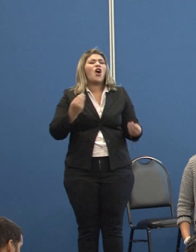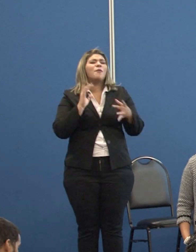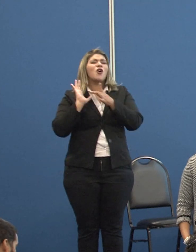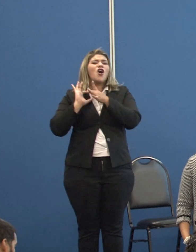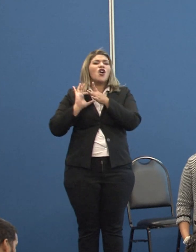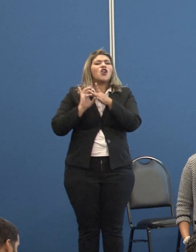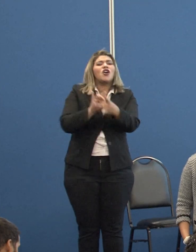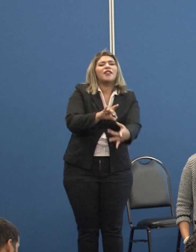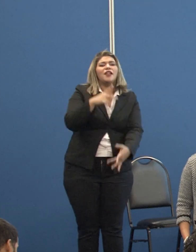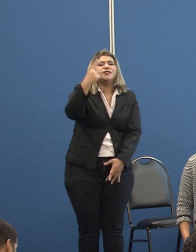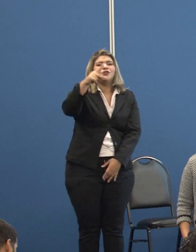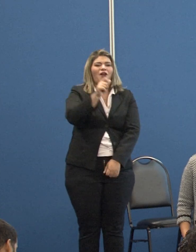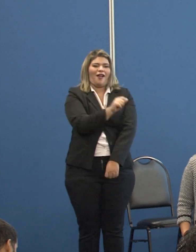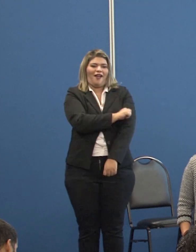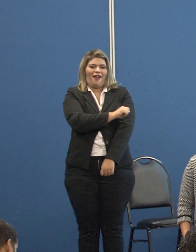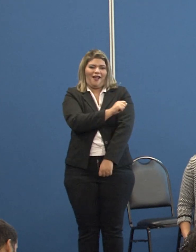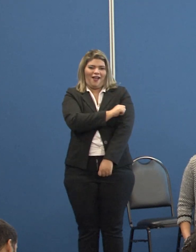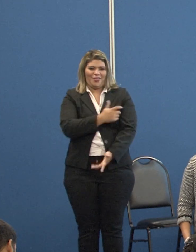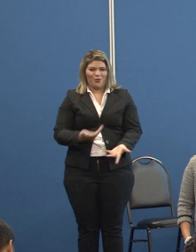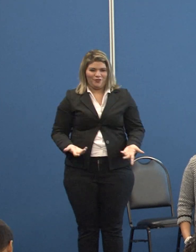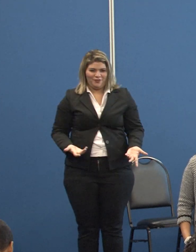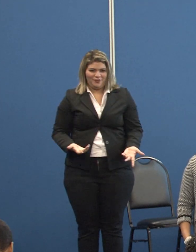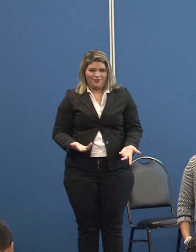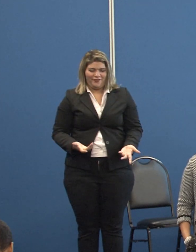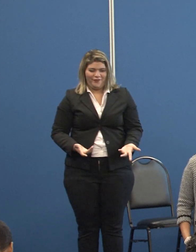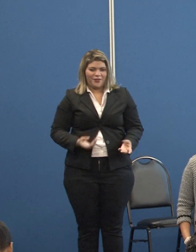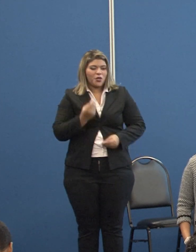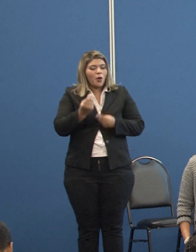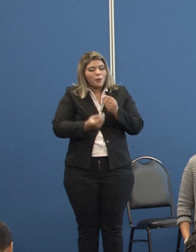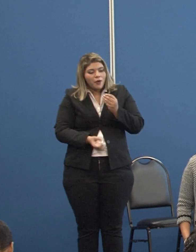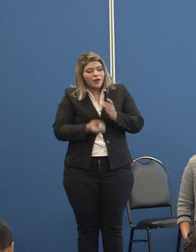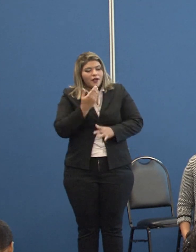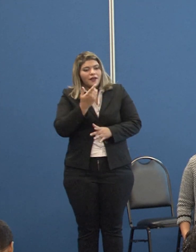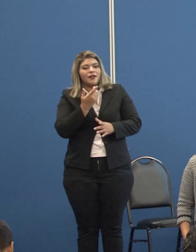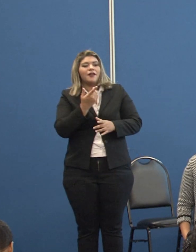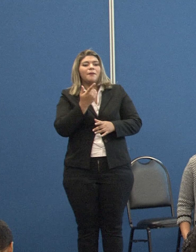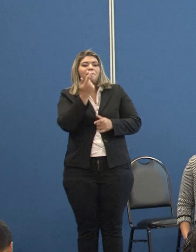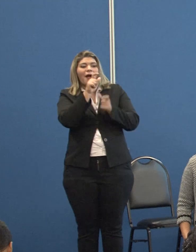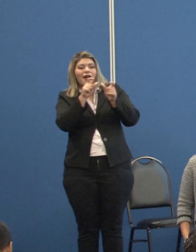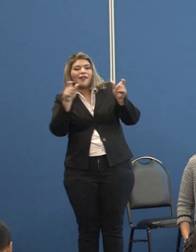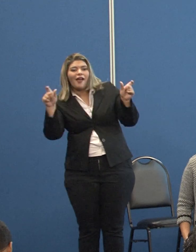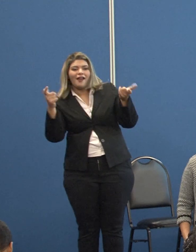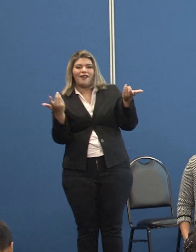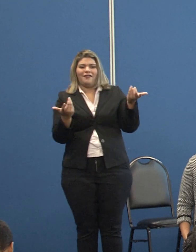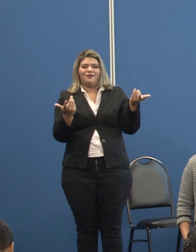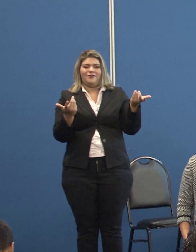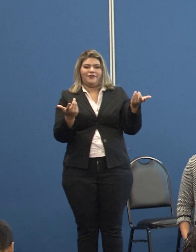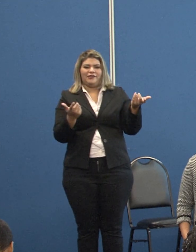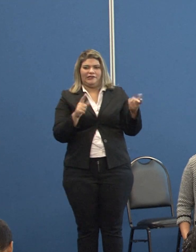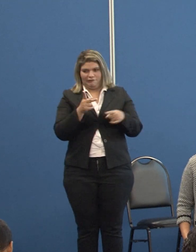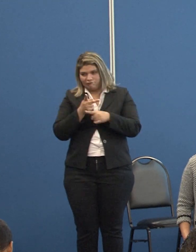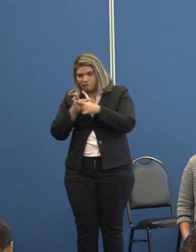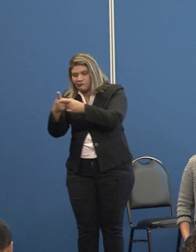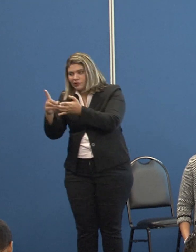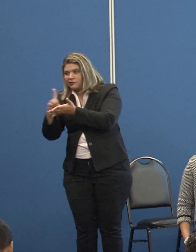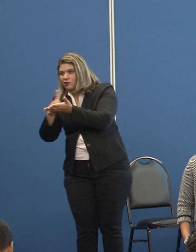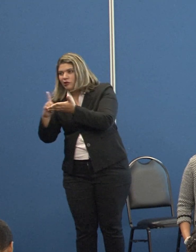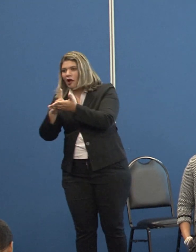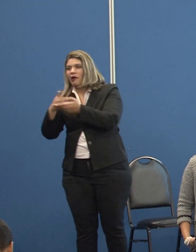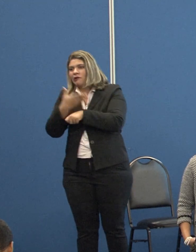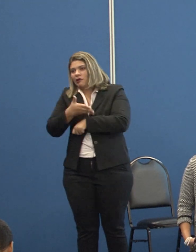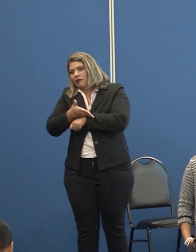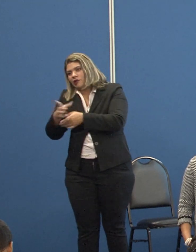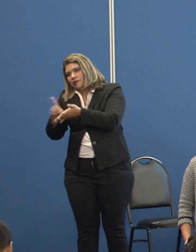é que eu posso trabalhar a formação de palavras? Né? Então, eu não preciso fazer com que meu aluno vá ao dicionário o tempo todo.